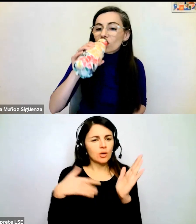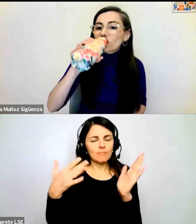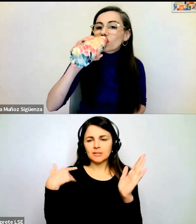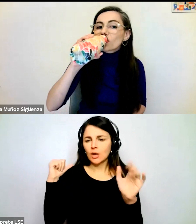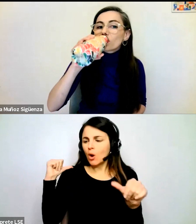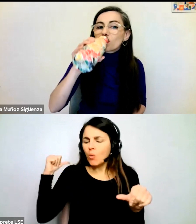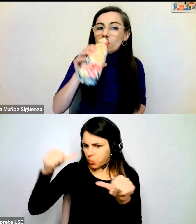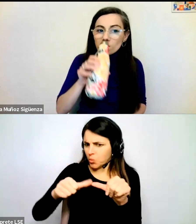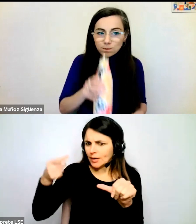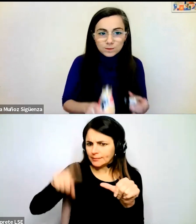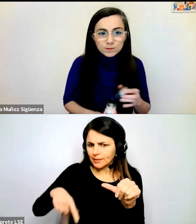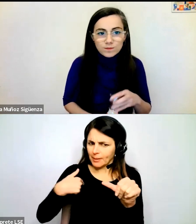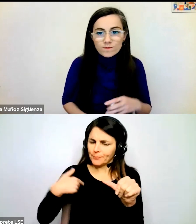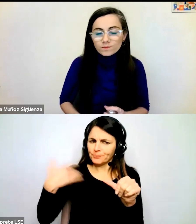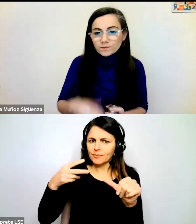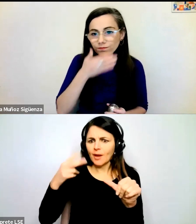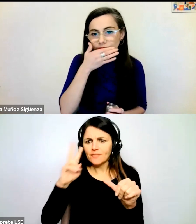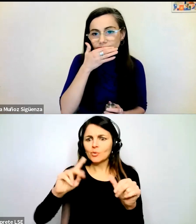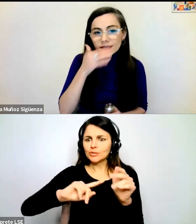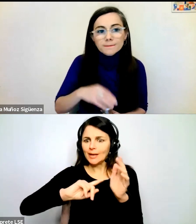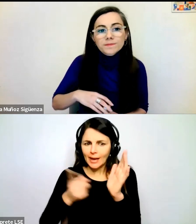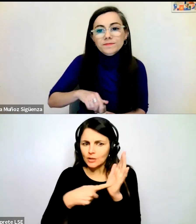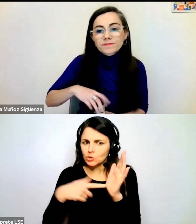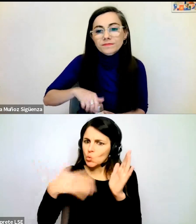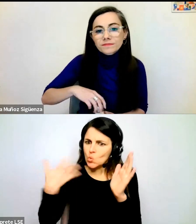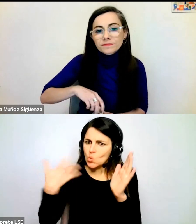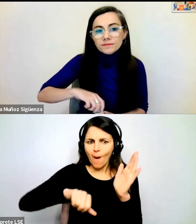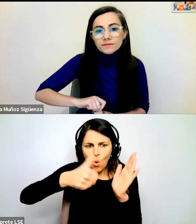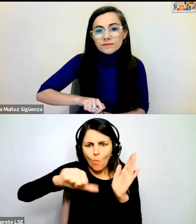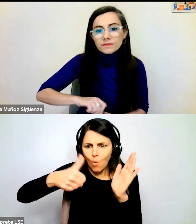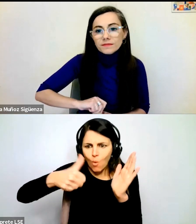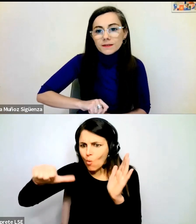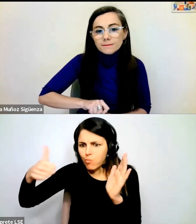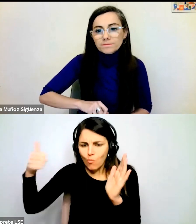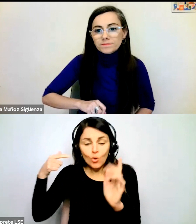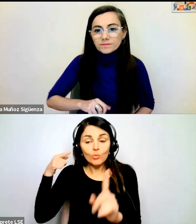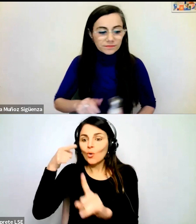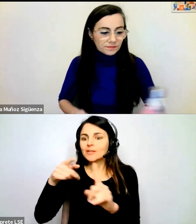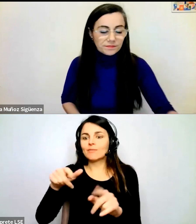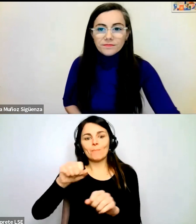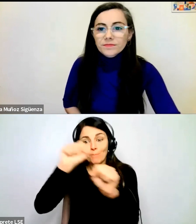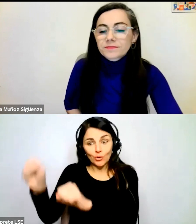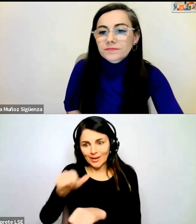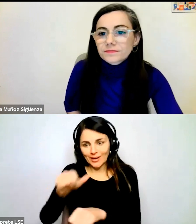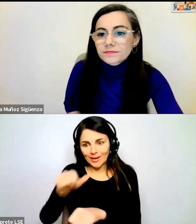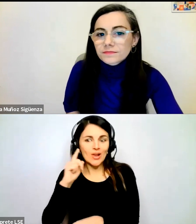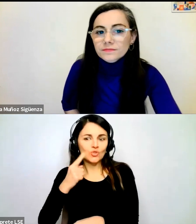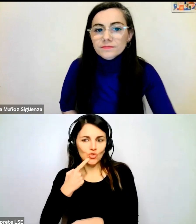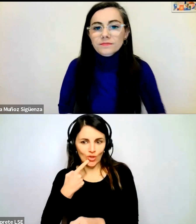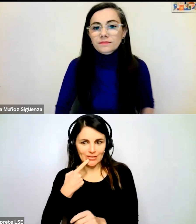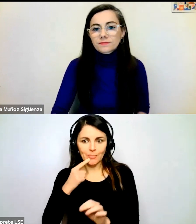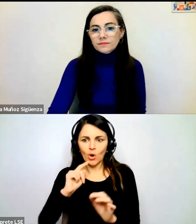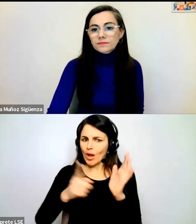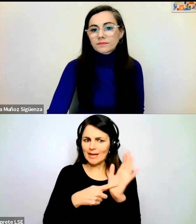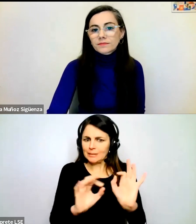años sobre todo está siendo muy prolífica, ¿no? Han salido mucha legislación que protege a las personas sordas de manera específica, pero